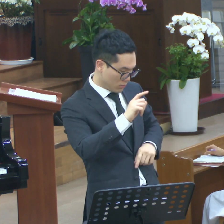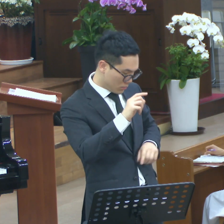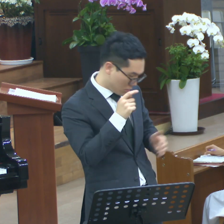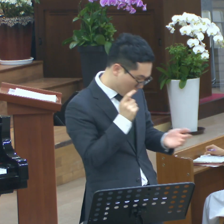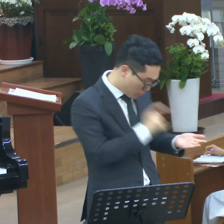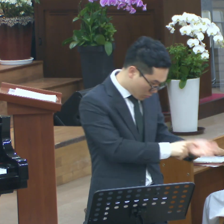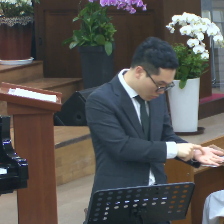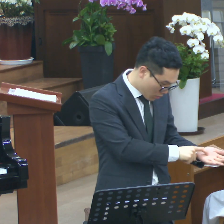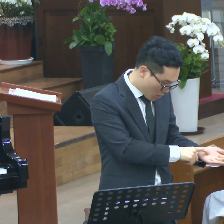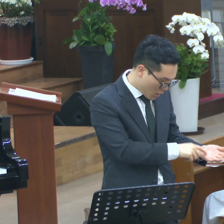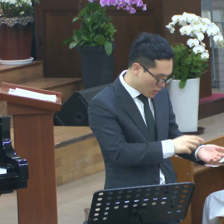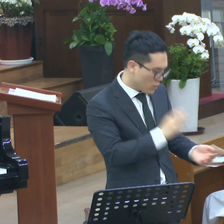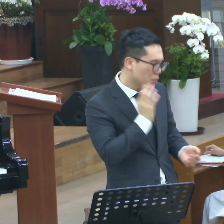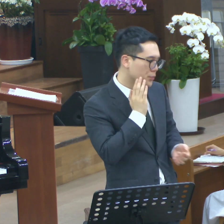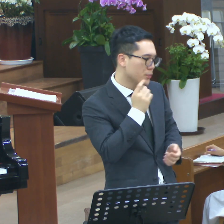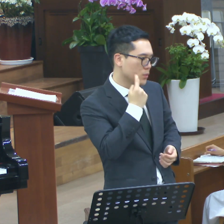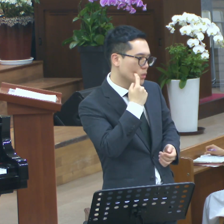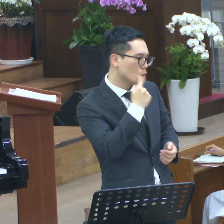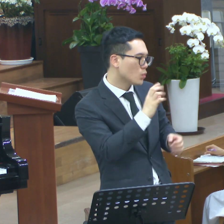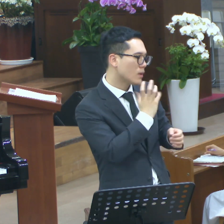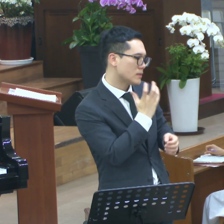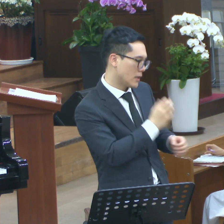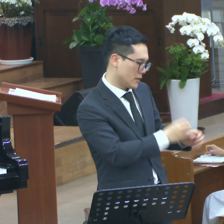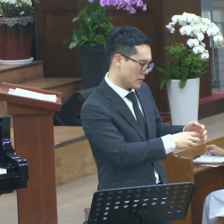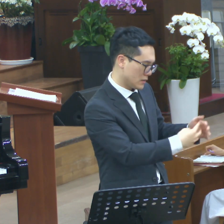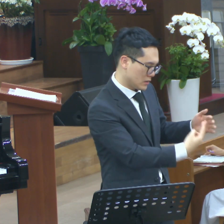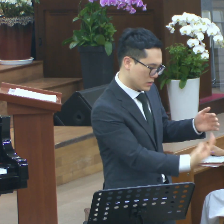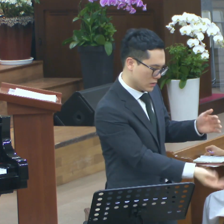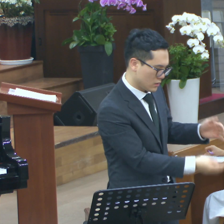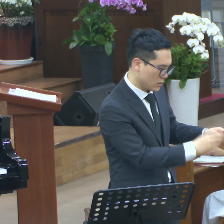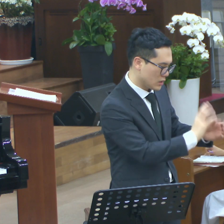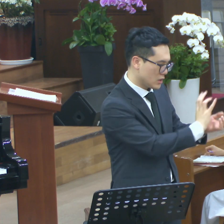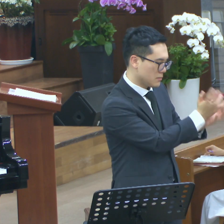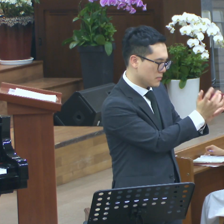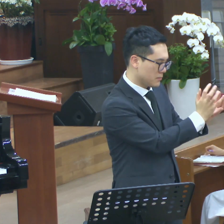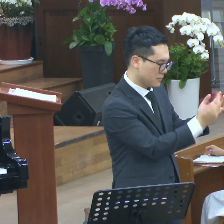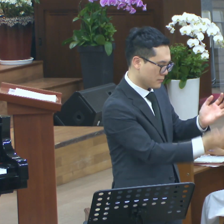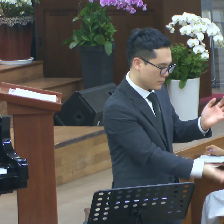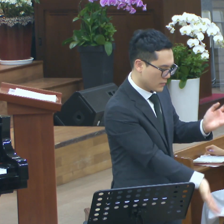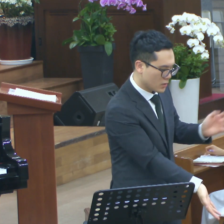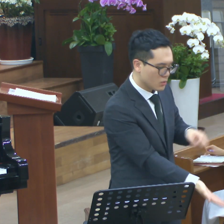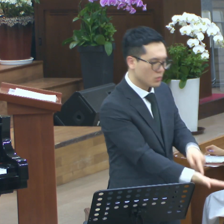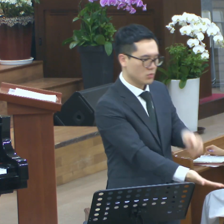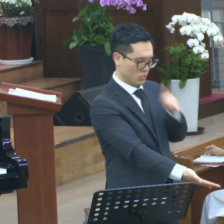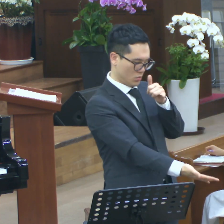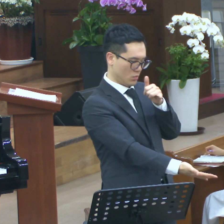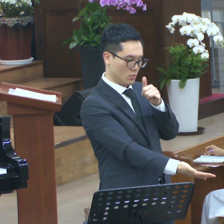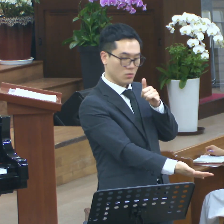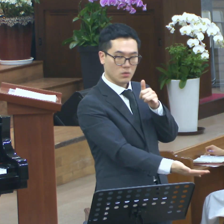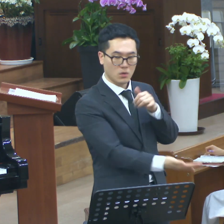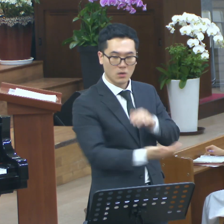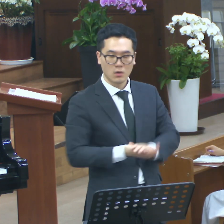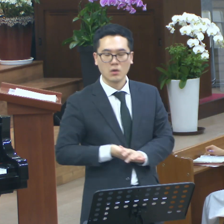좀 설명하려고 했더니 2부입에 때 다 치웠어요. 어디 가버렸어요. 근데 결국은 이게 다 떨어지지